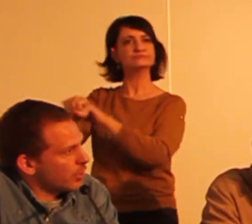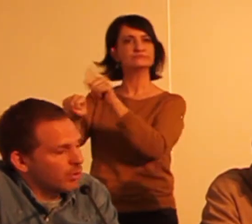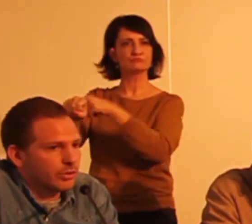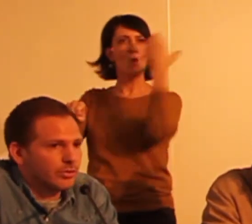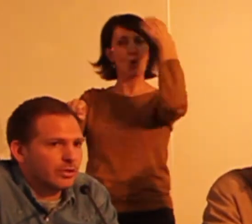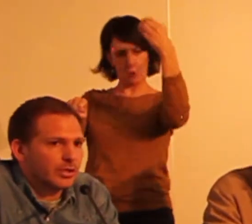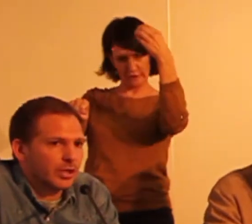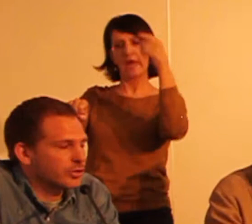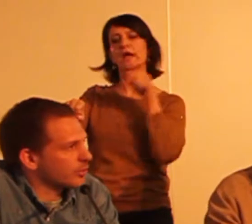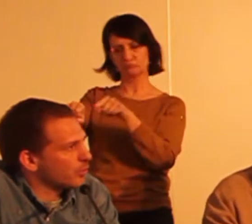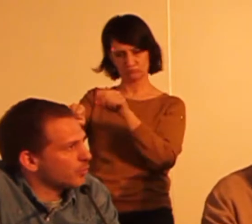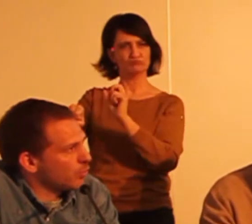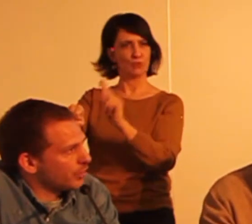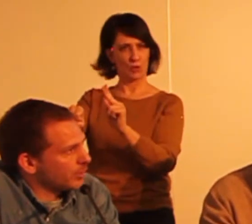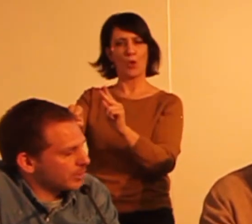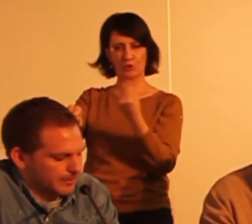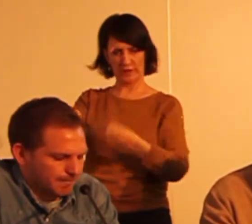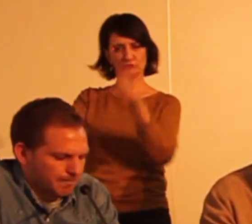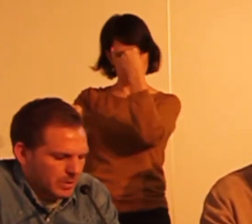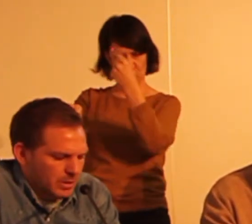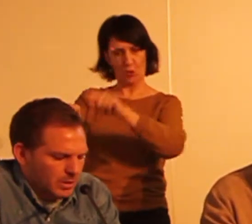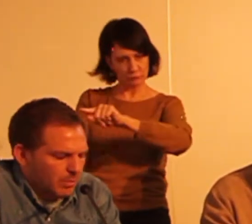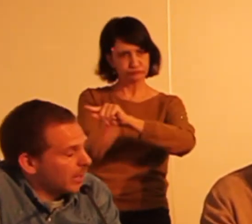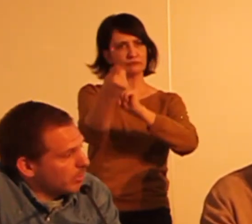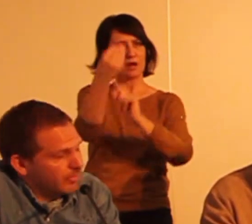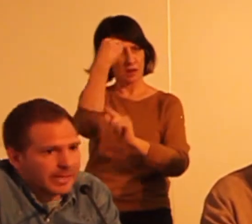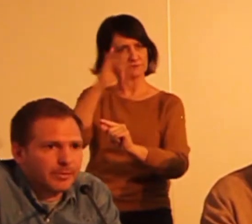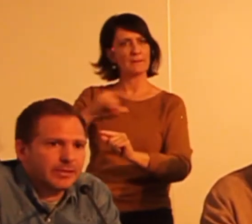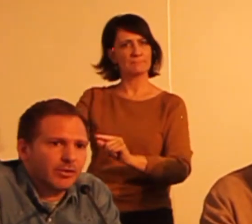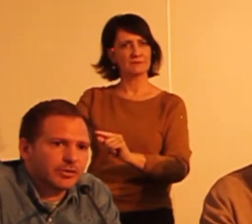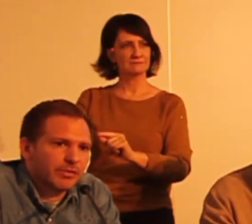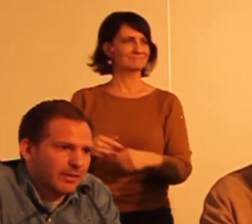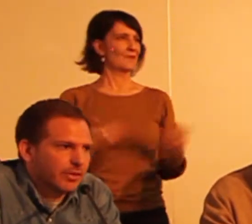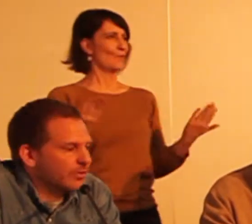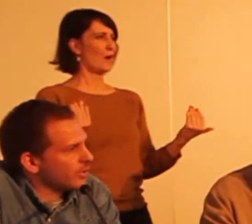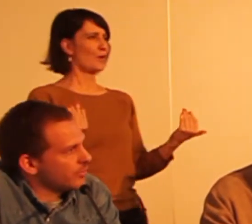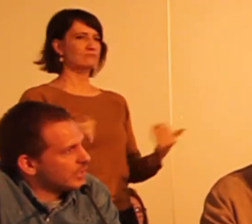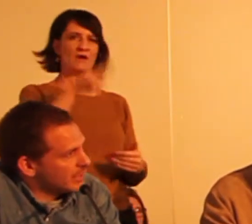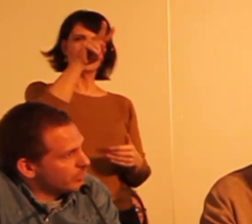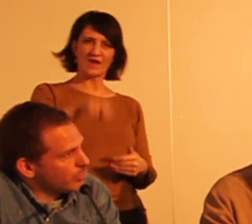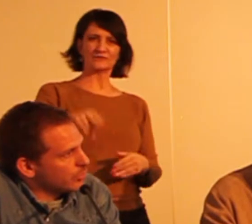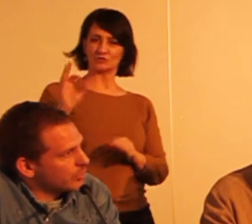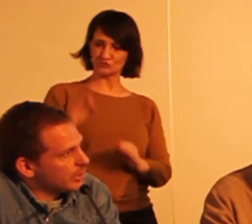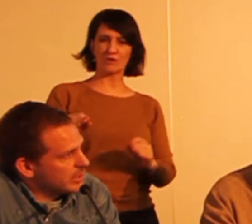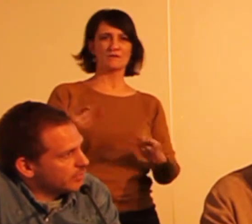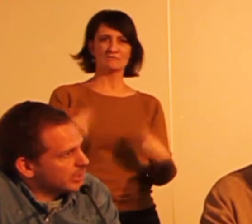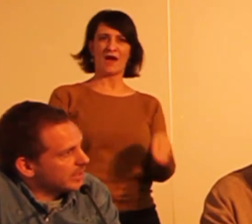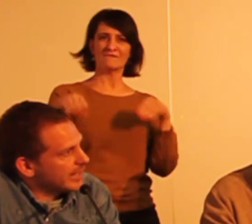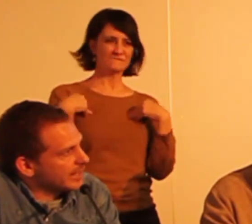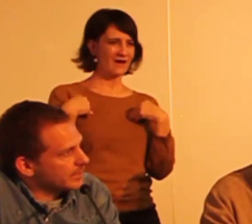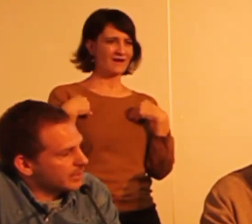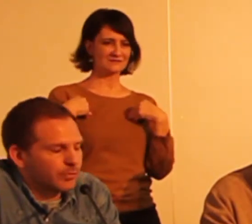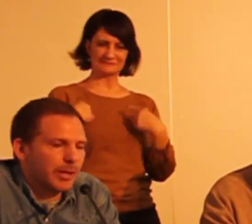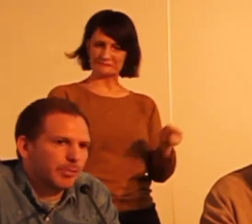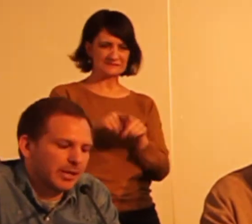er voor jou een klasje op school staat te wachten. Waarom aanvaarden wij dan als Vlaanderen dat diezelfde ondersteuning niet voor